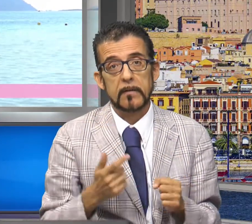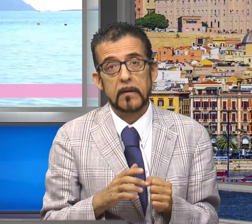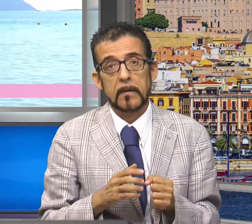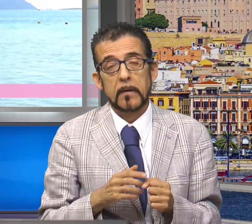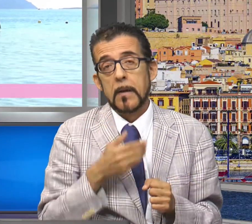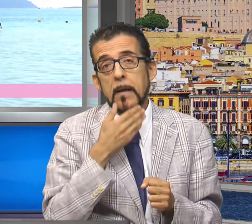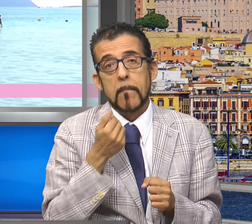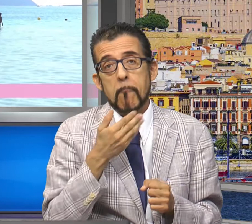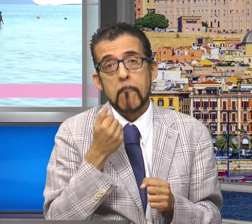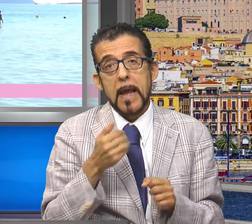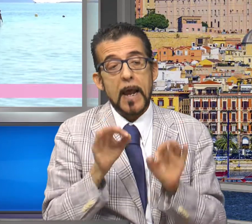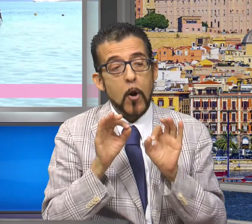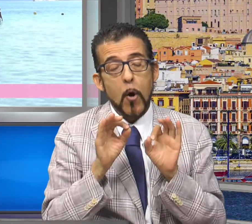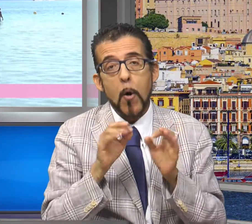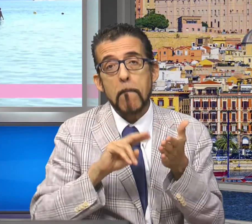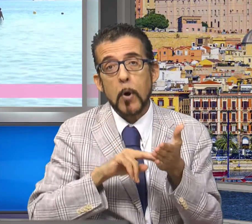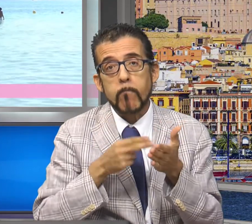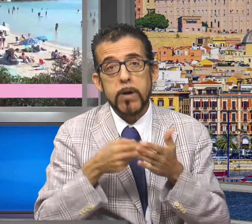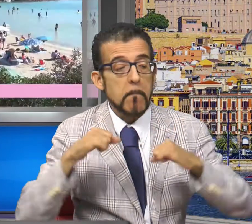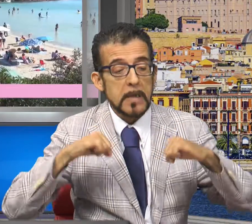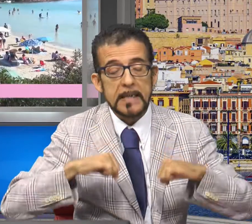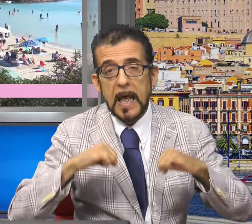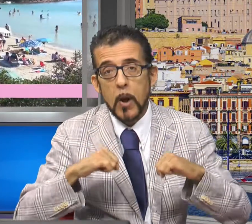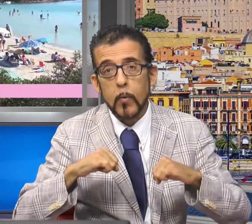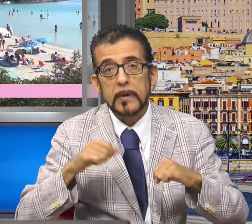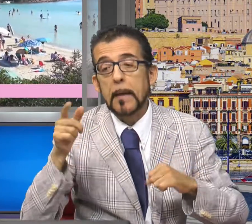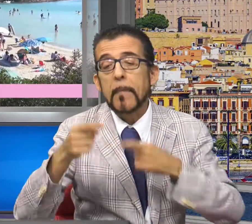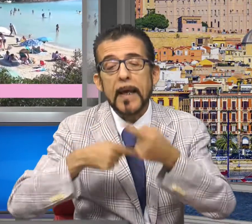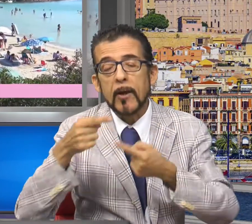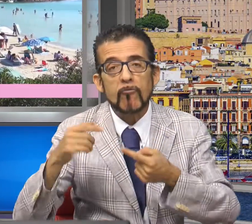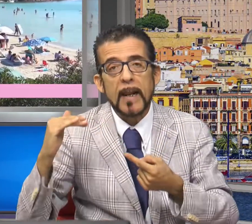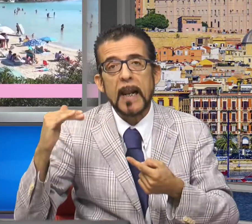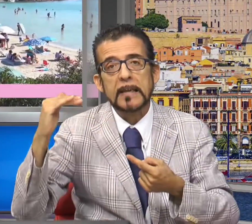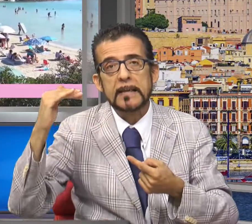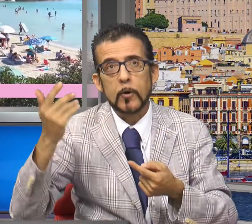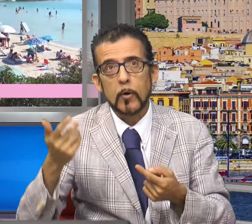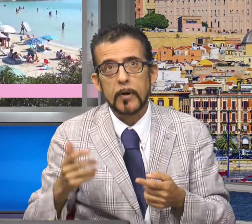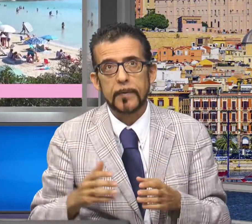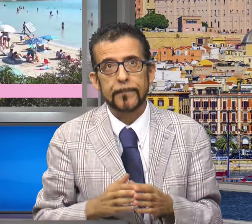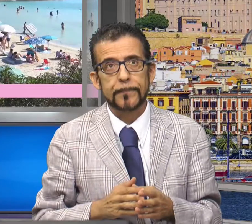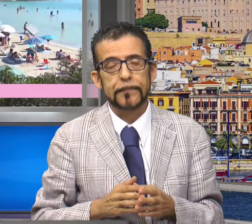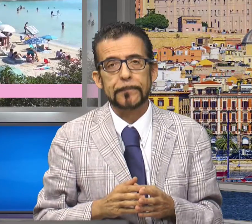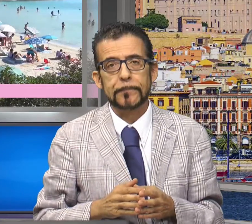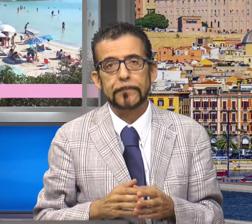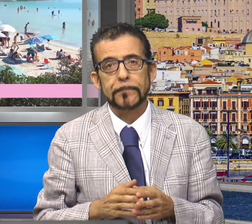di salute per le generazioni che verranno, sicuramente faremo un po' di quel